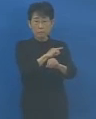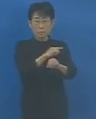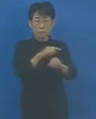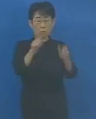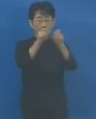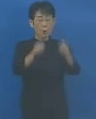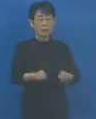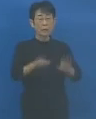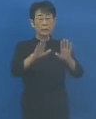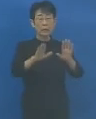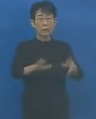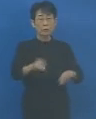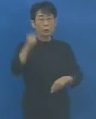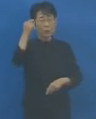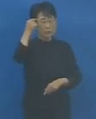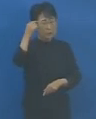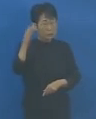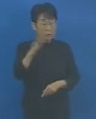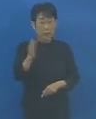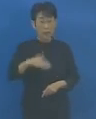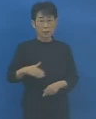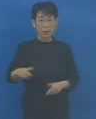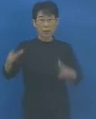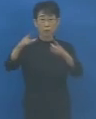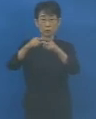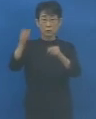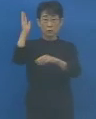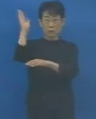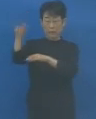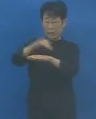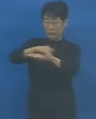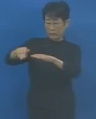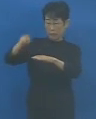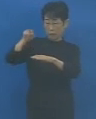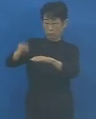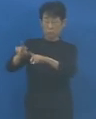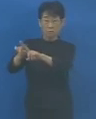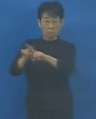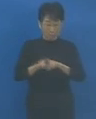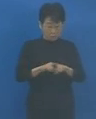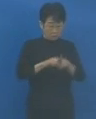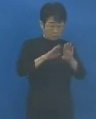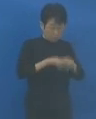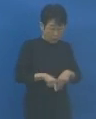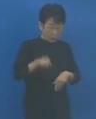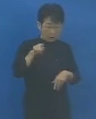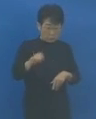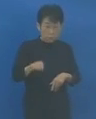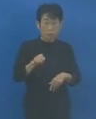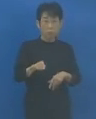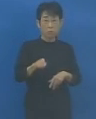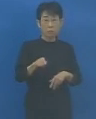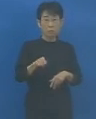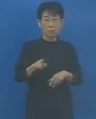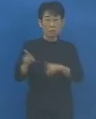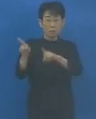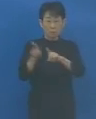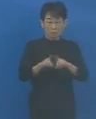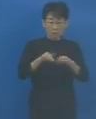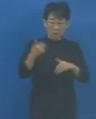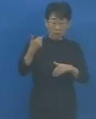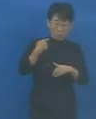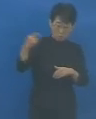なかったのか、国の施策とはいえですね、そこの、いわば片棒を担いだような格好になったの